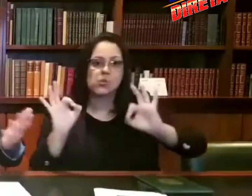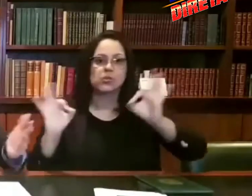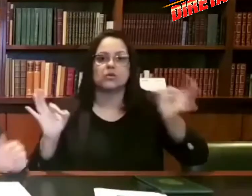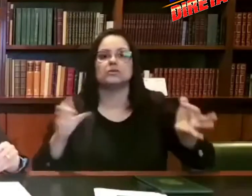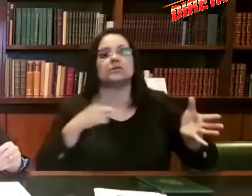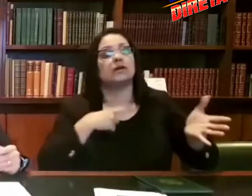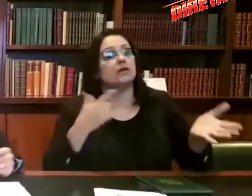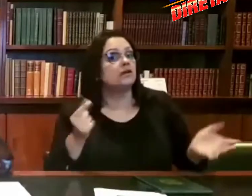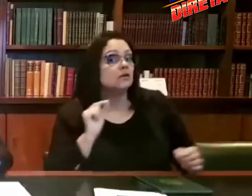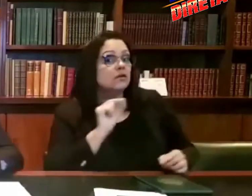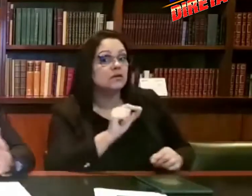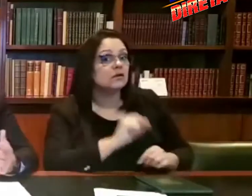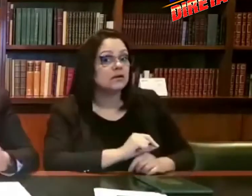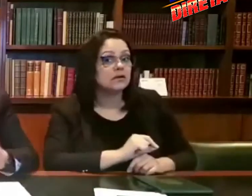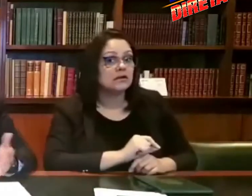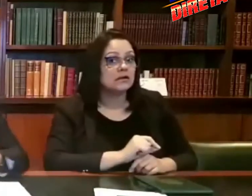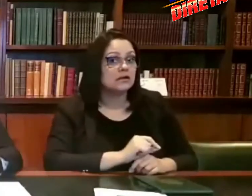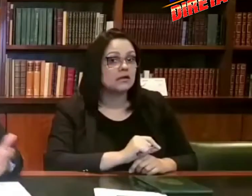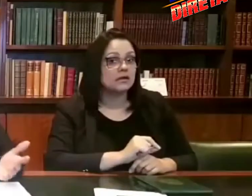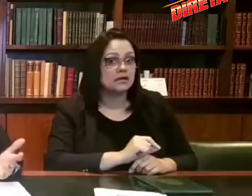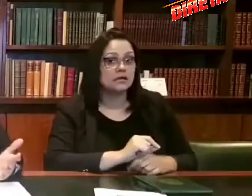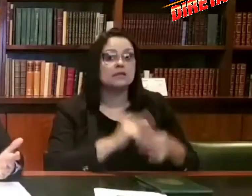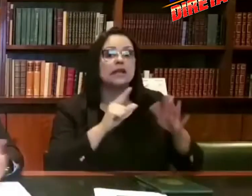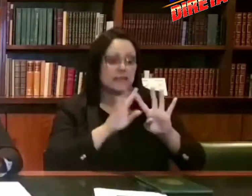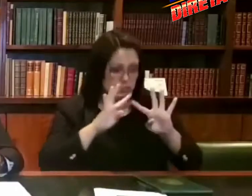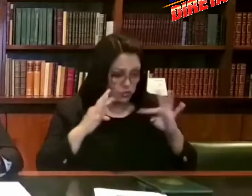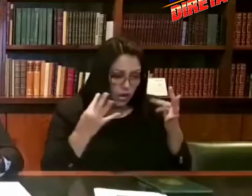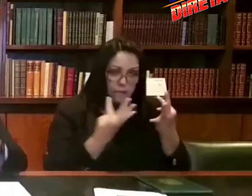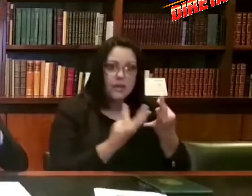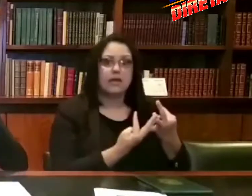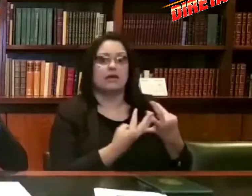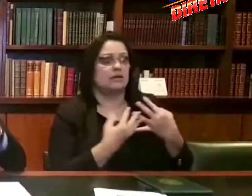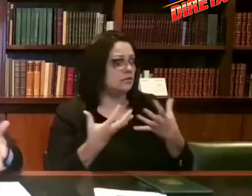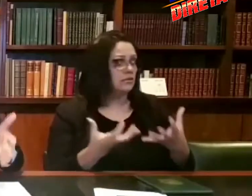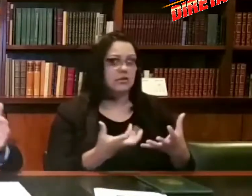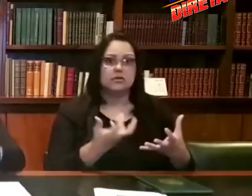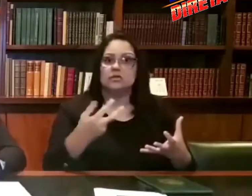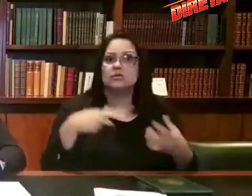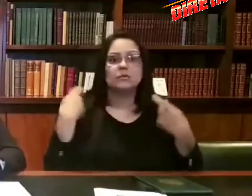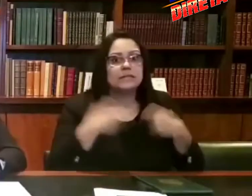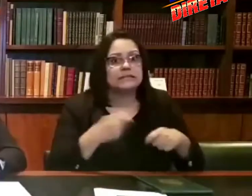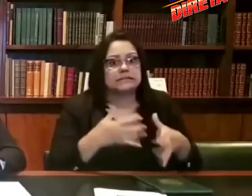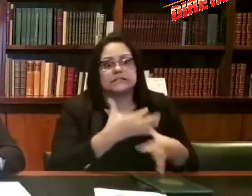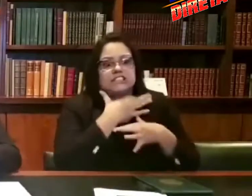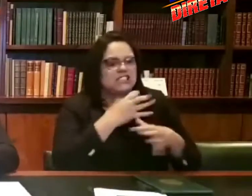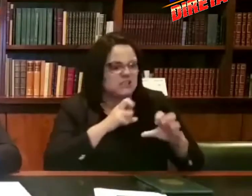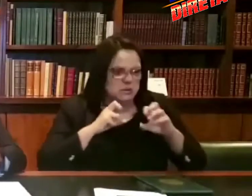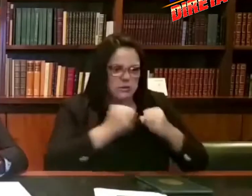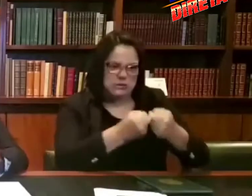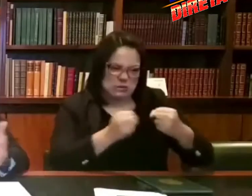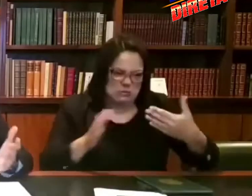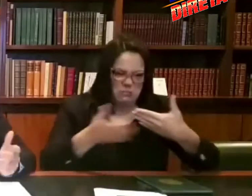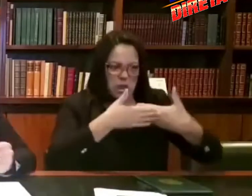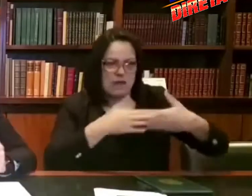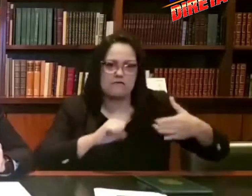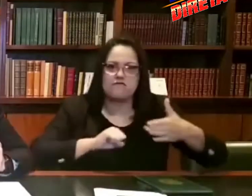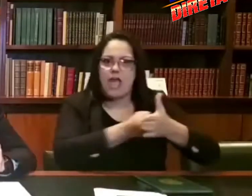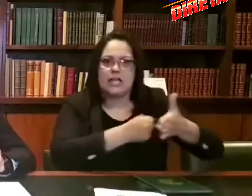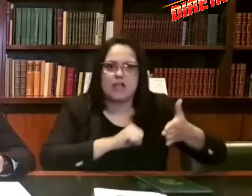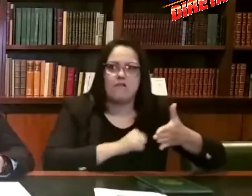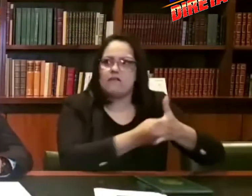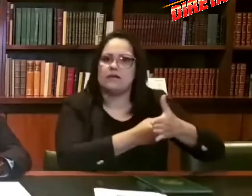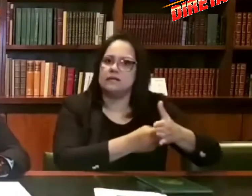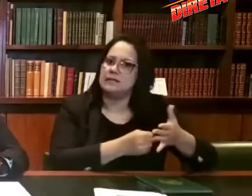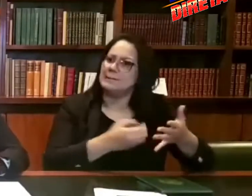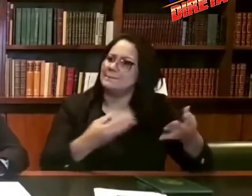há um isolamento social bastante grande. Não precisa dessa gana toda para você conter a